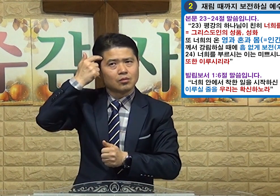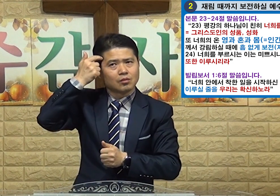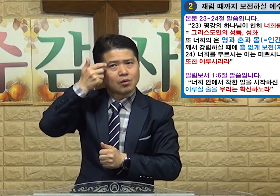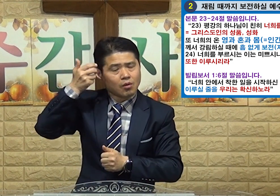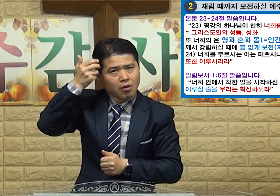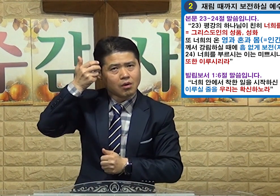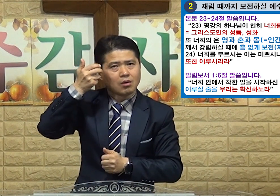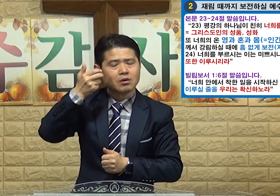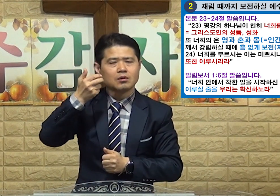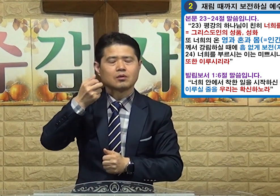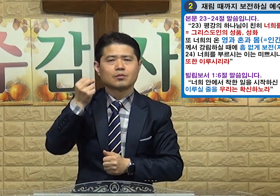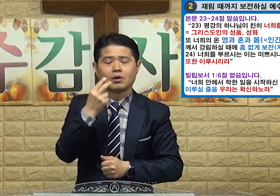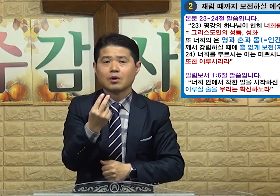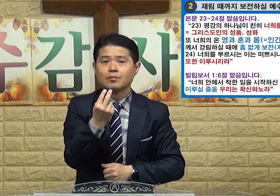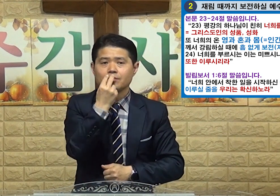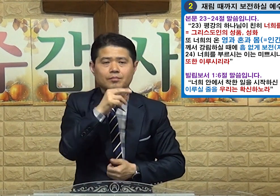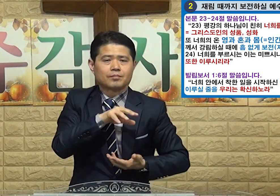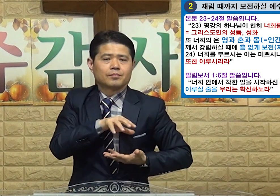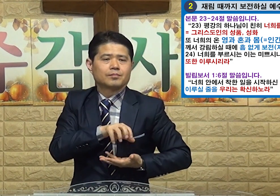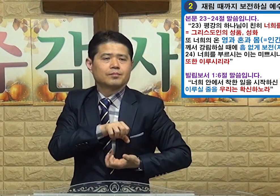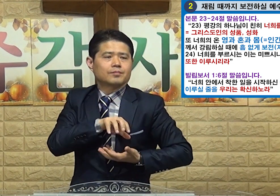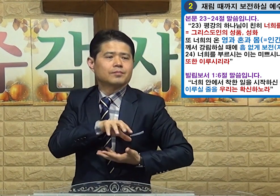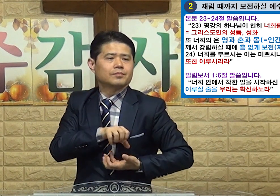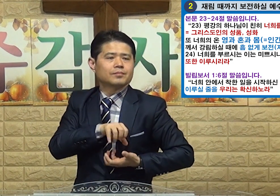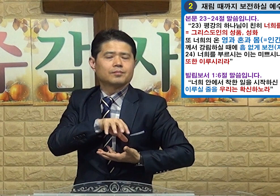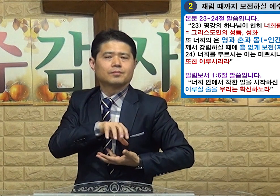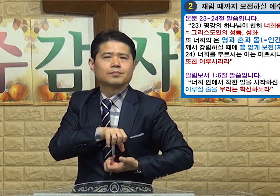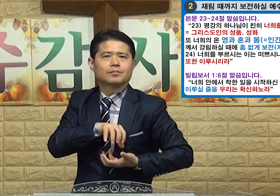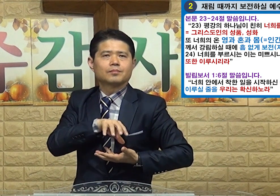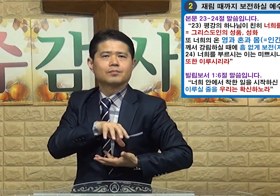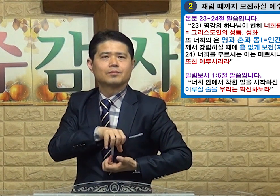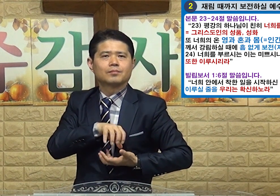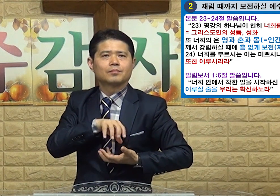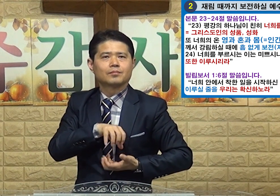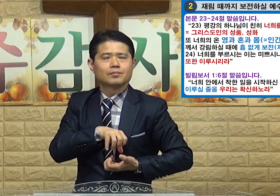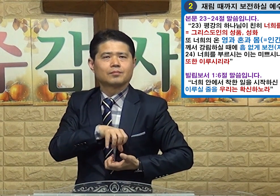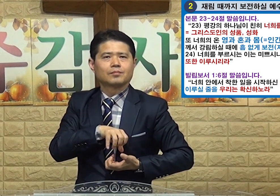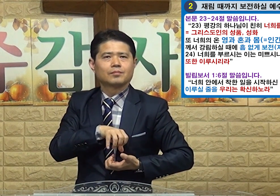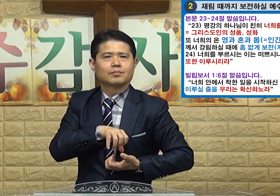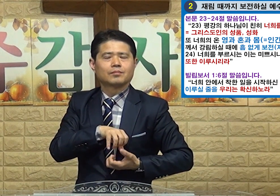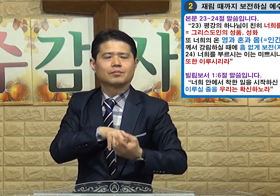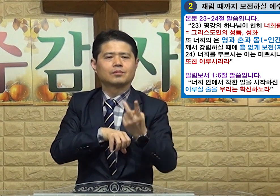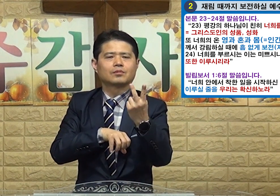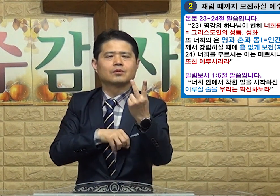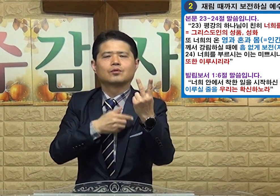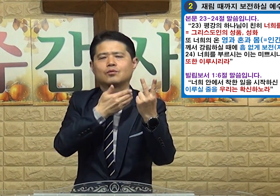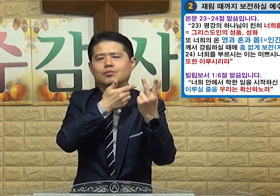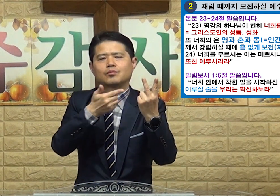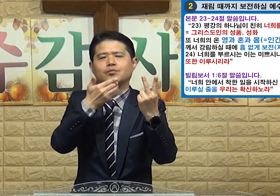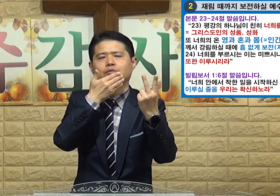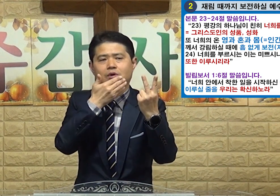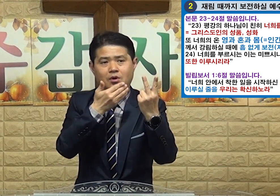아버지께로부터 받은 이 선물은 영과 혼, 그리고 육이라는 것입니다.